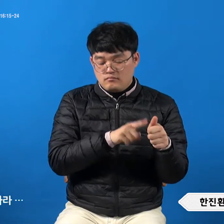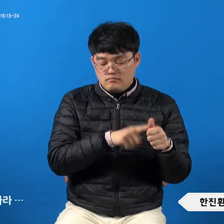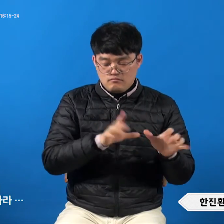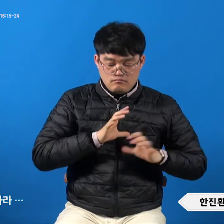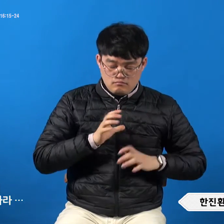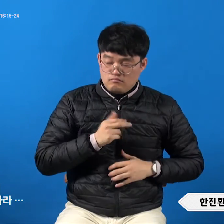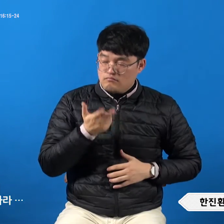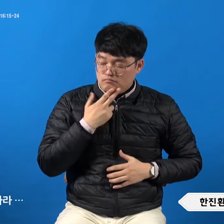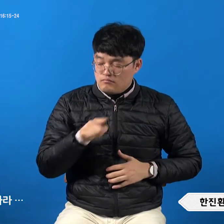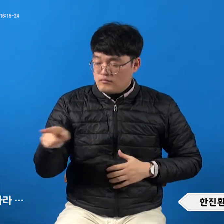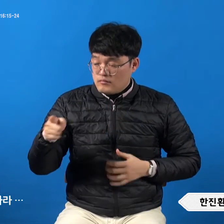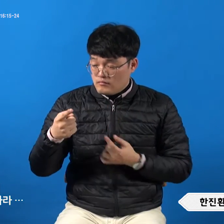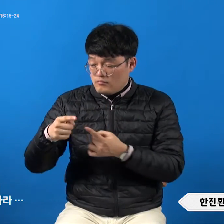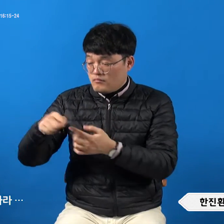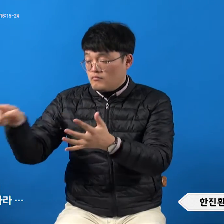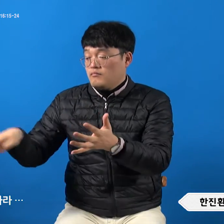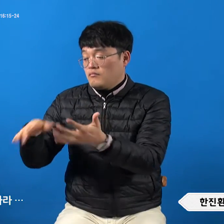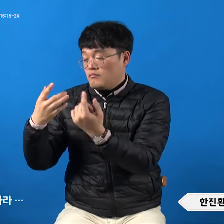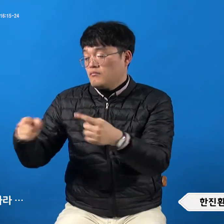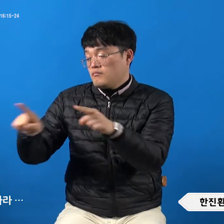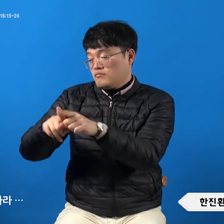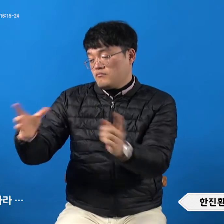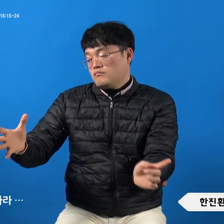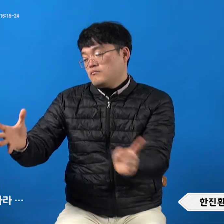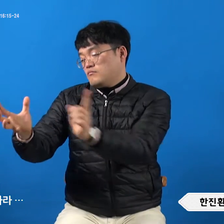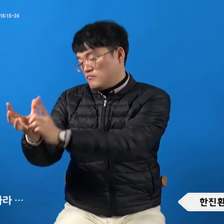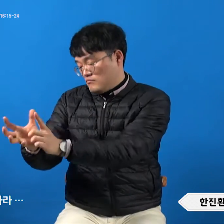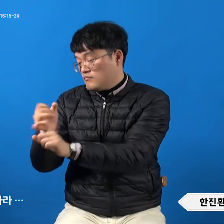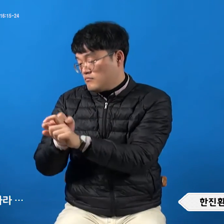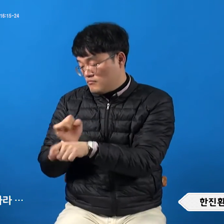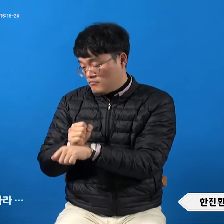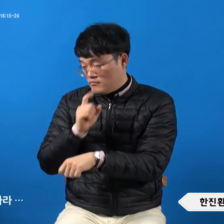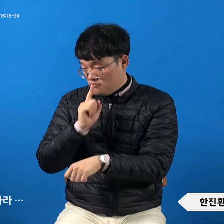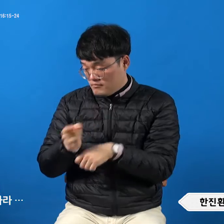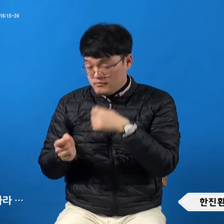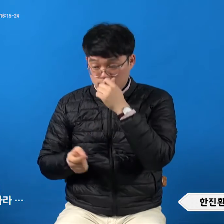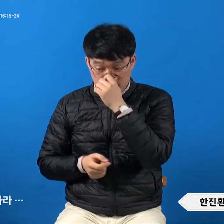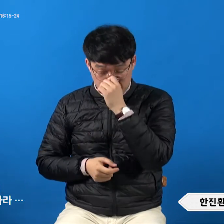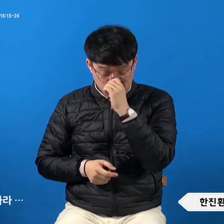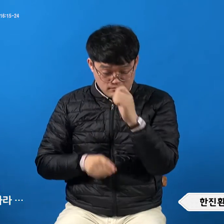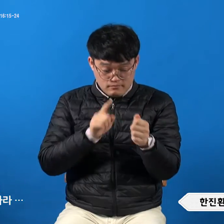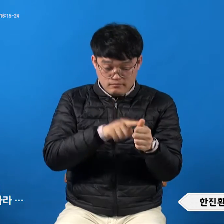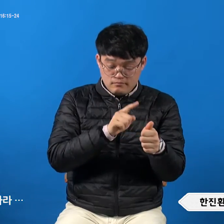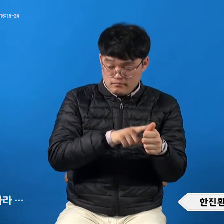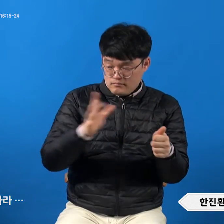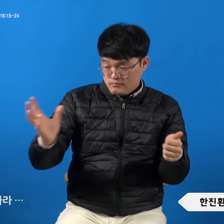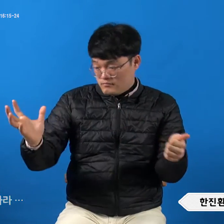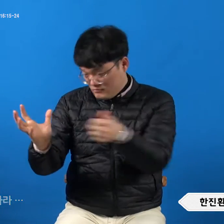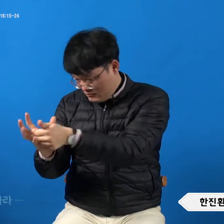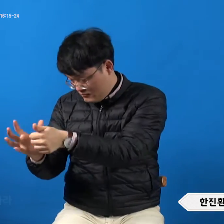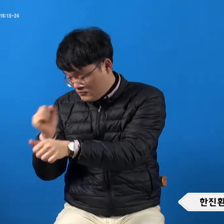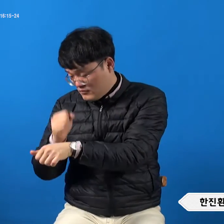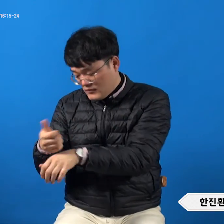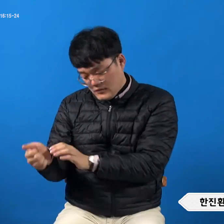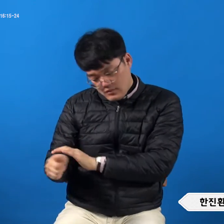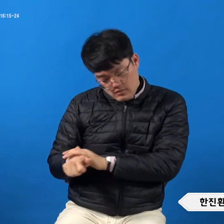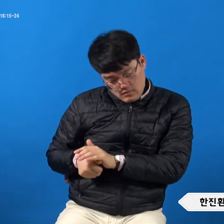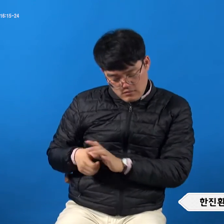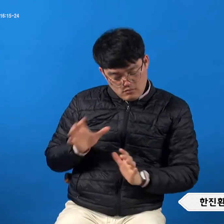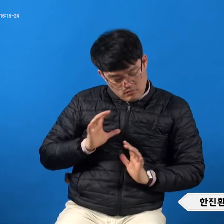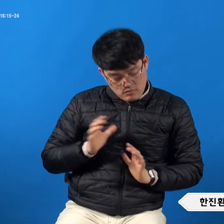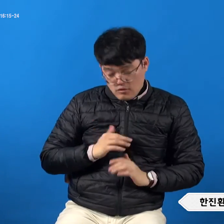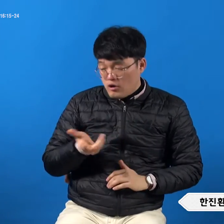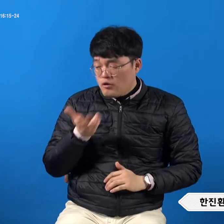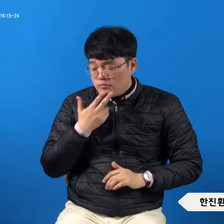너희 가운데 있게 하라. 이 말은 디모데가 너희들 중에서 위축되지 않도록,